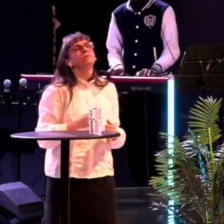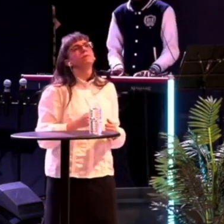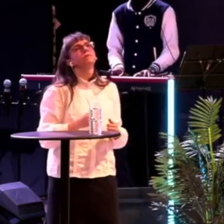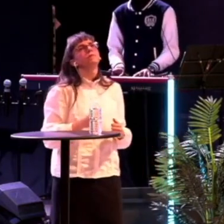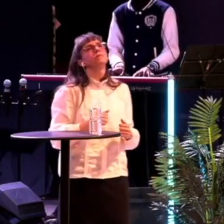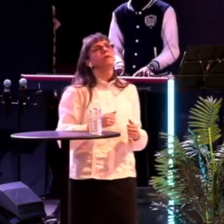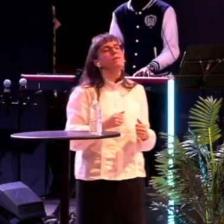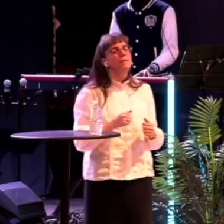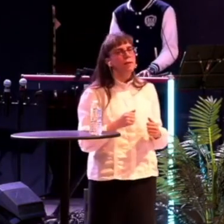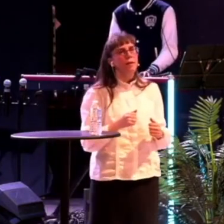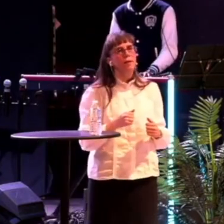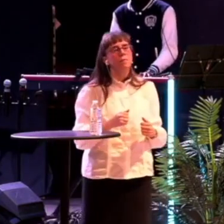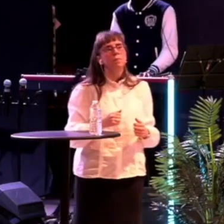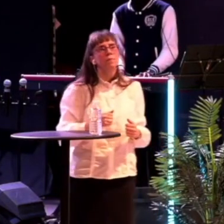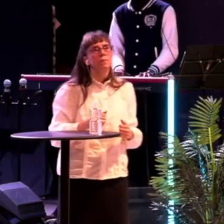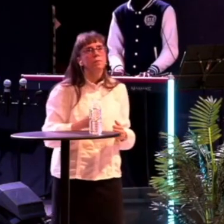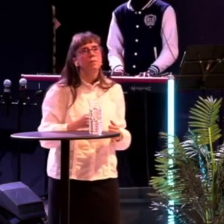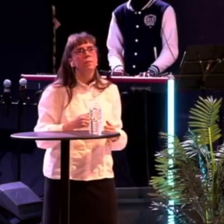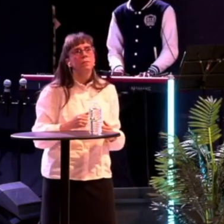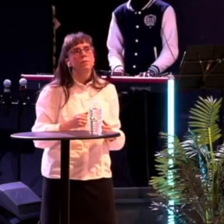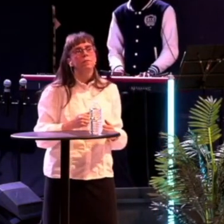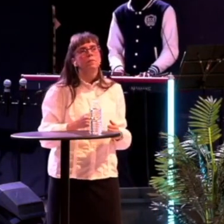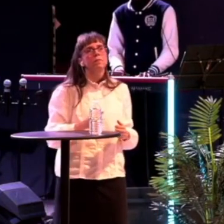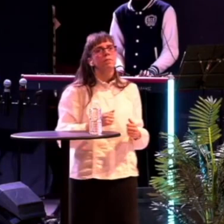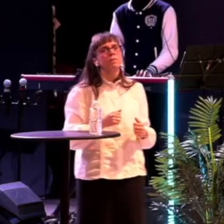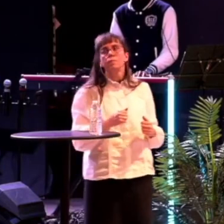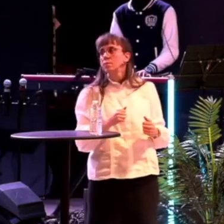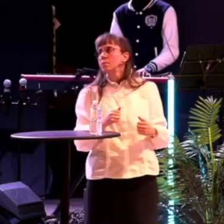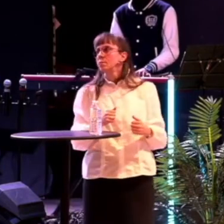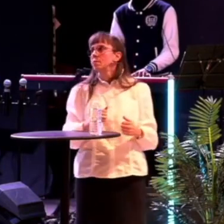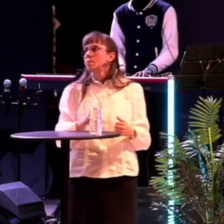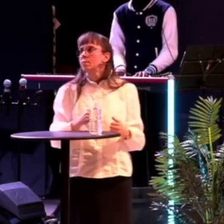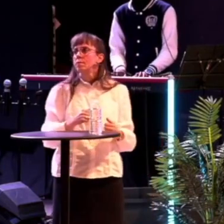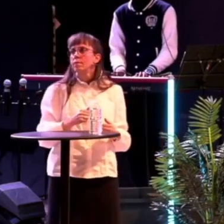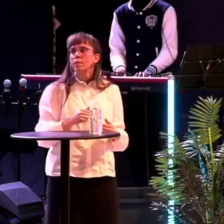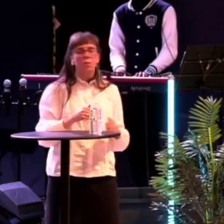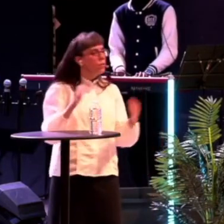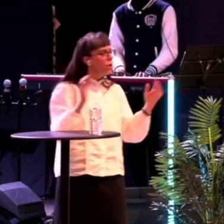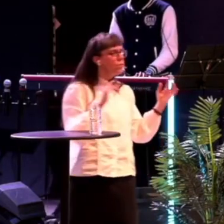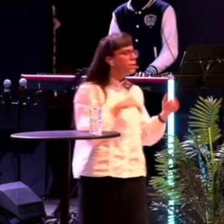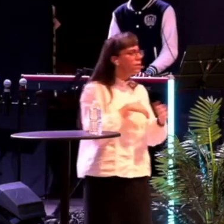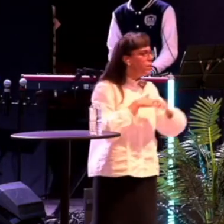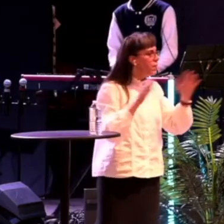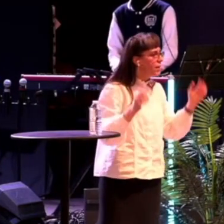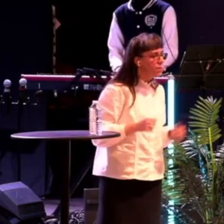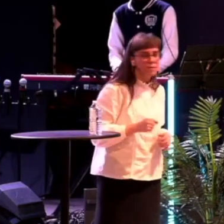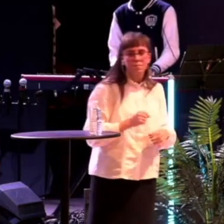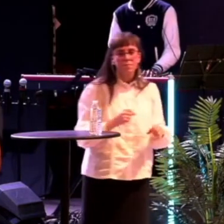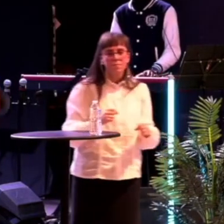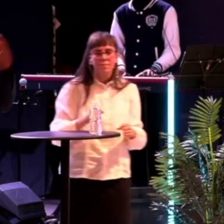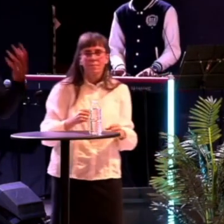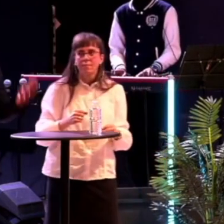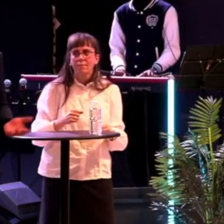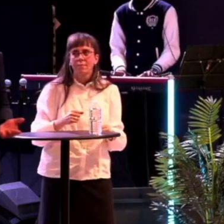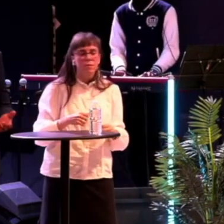dit, it is said that il porte plusieurs noms. Il porte des tas de noms, notre Seigneur. Our Lord has many names. Il a